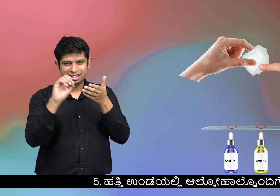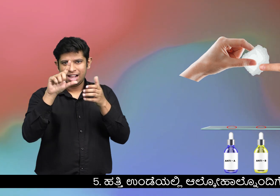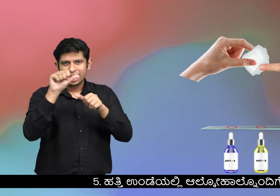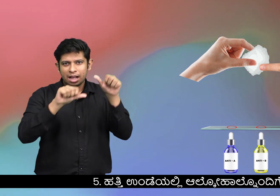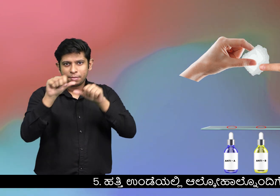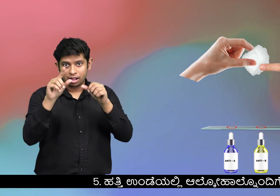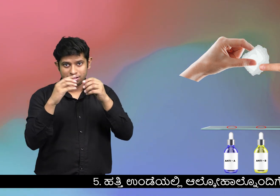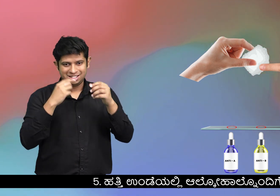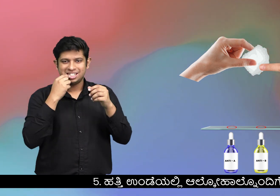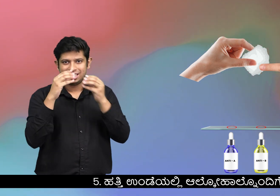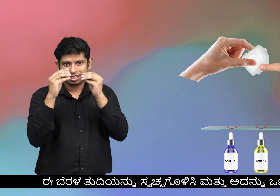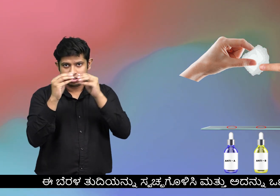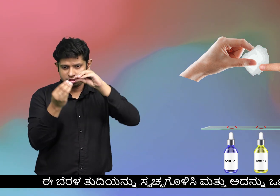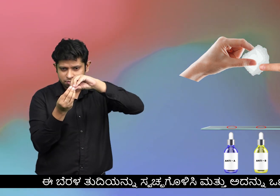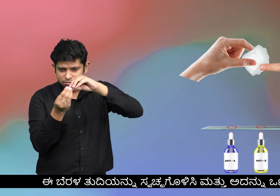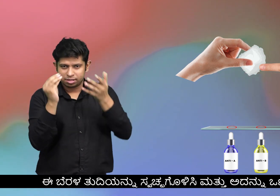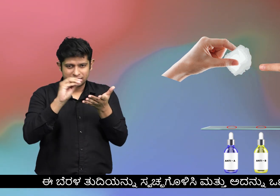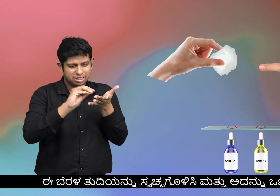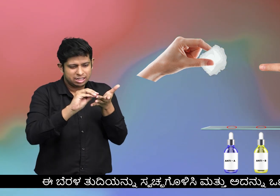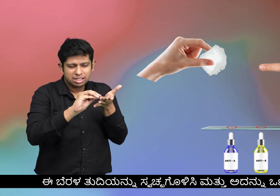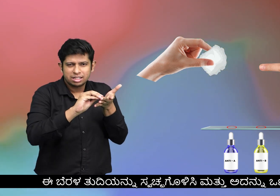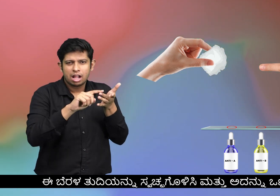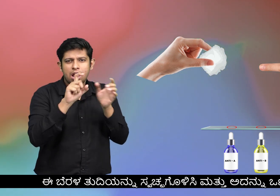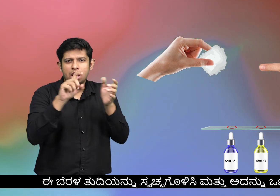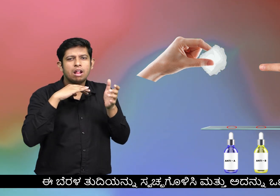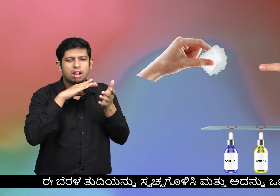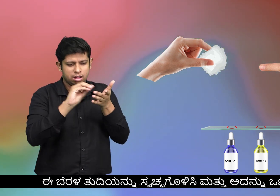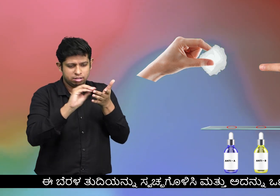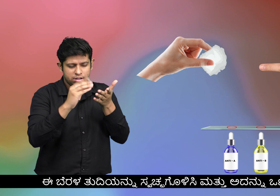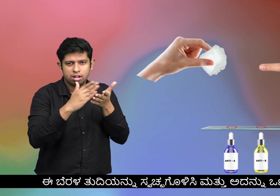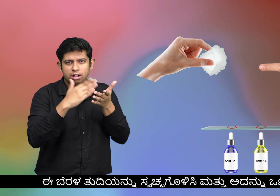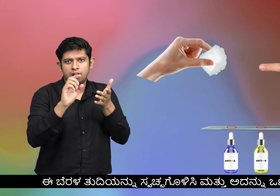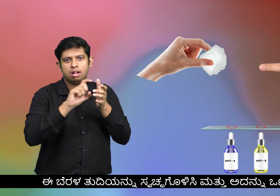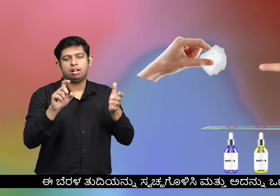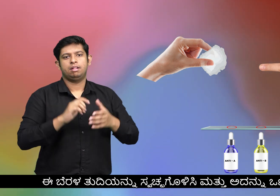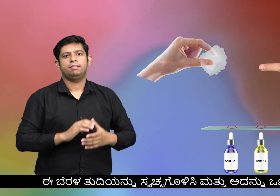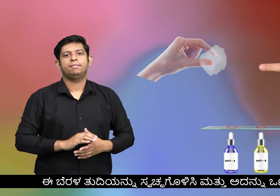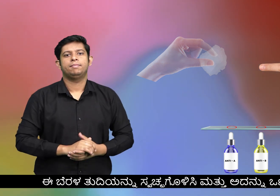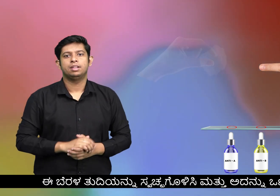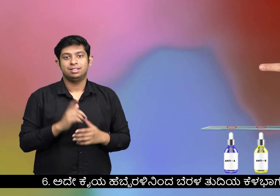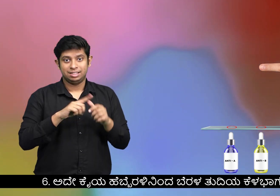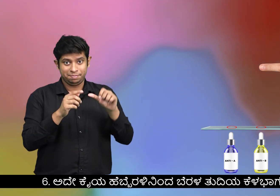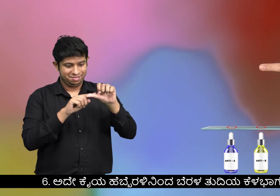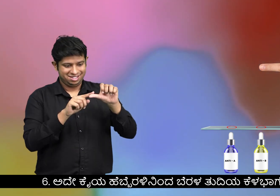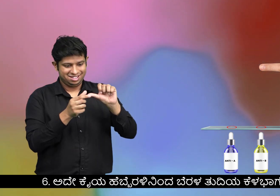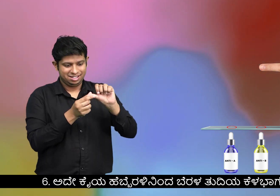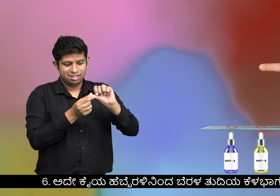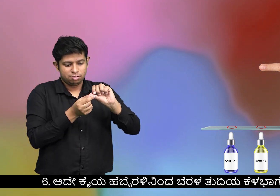ಉಂಡೆಯಲ್ಲಿ ಆಲ್ಕೋಹಾಲ್ನೊಂದಿಗೆ ಈ ಬೆರಳು ತುದಿಯನ್ನು ಸ್ವಚ್ಛಗೊಳಿಸಿ ಮತ್ತು ಅದನ್ನು ಒಣಗಲು ಬಿಡಿ. 6. ಅದೇ